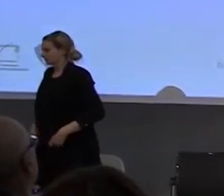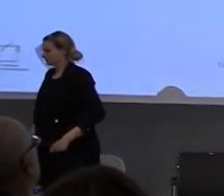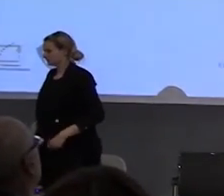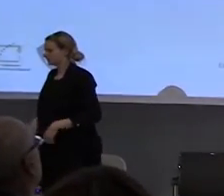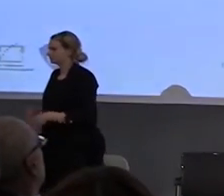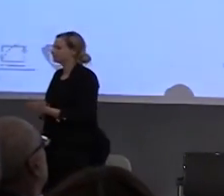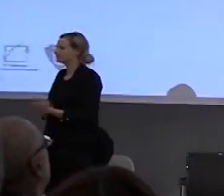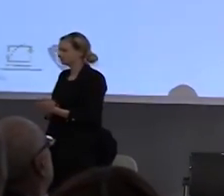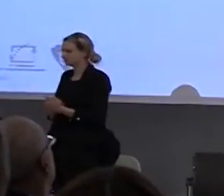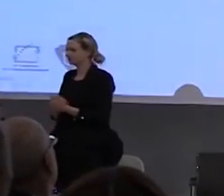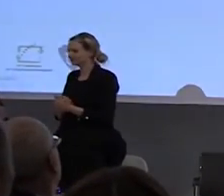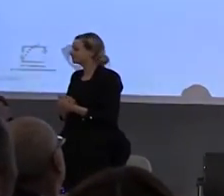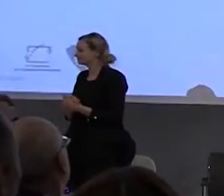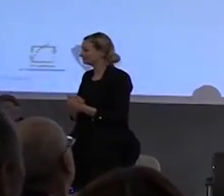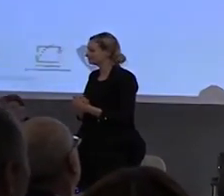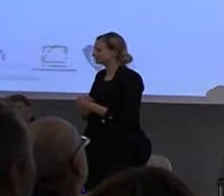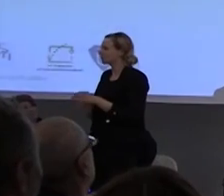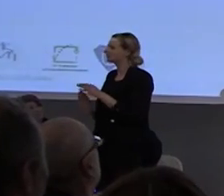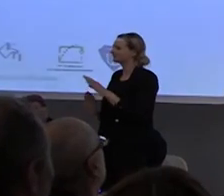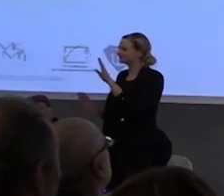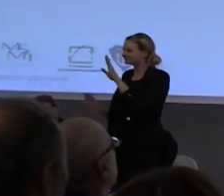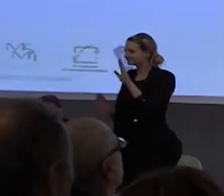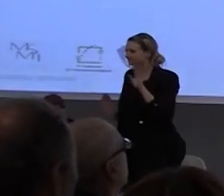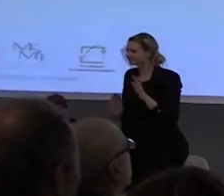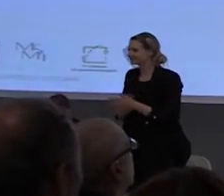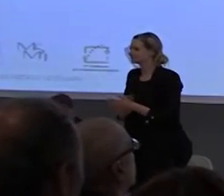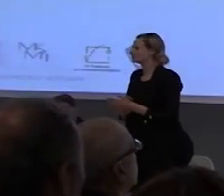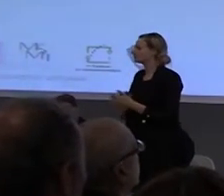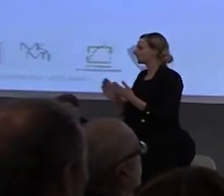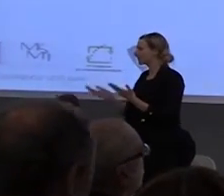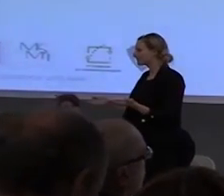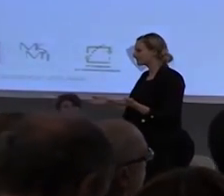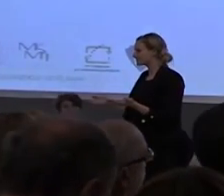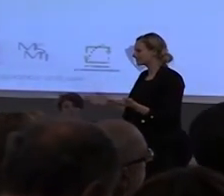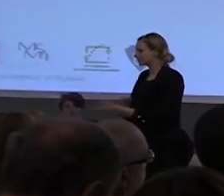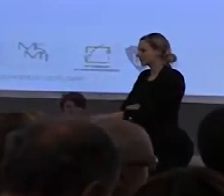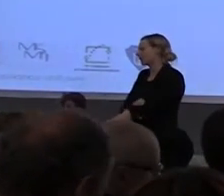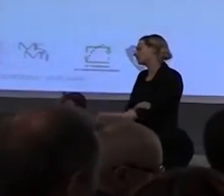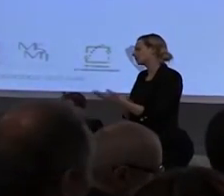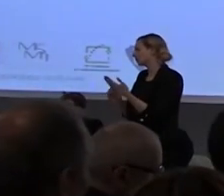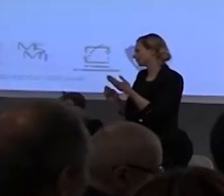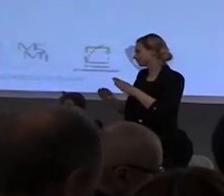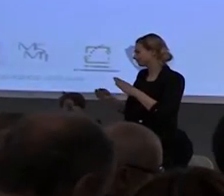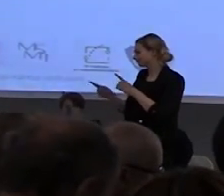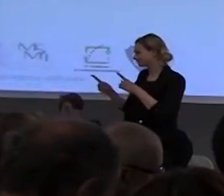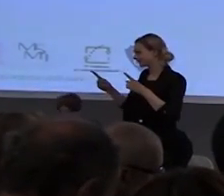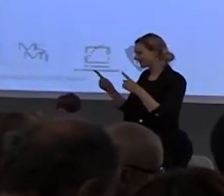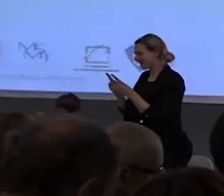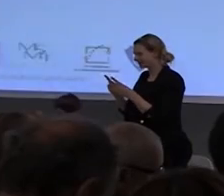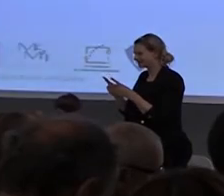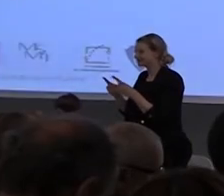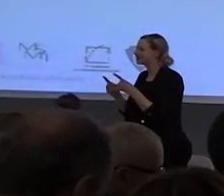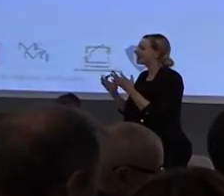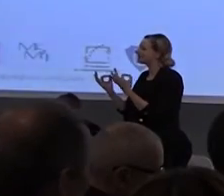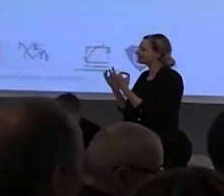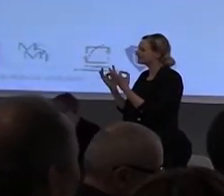Dobrý den, dámy a pánové. Mým úkolem je říct vám pár slov, opravdu jenom pár slov o katalogu podpůrných opatření.